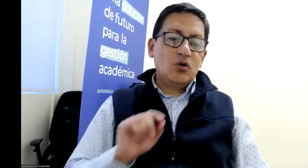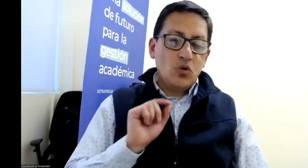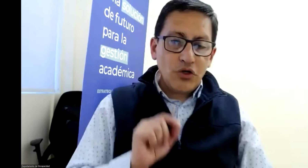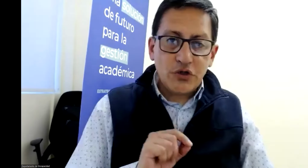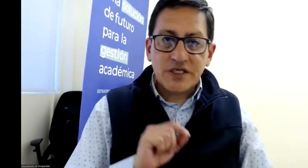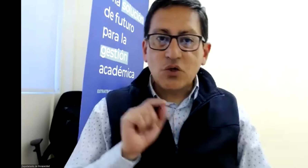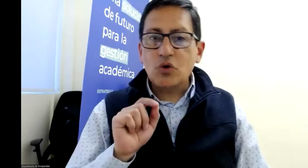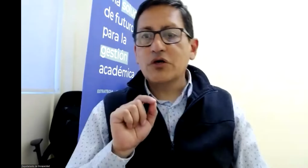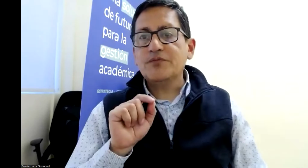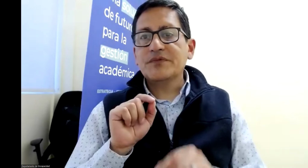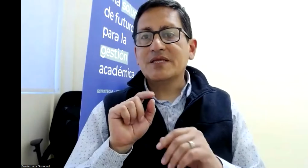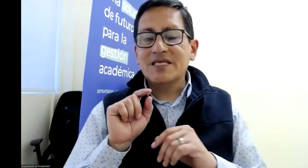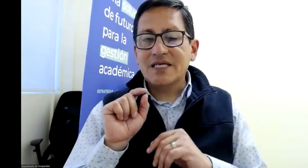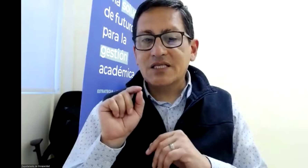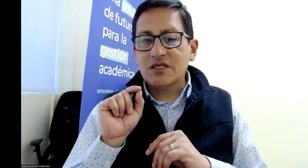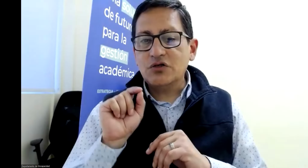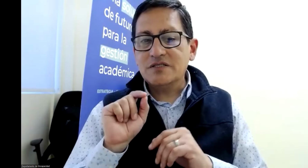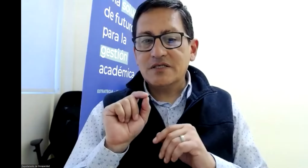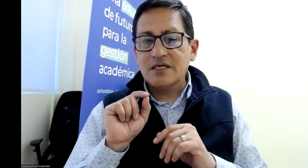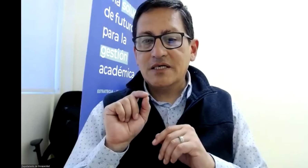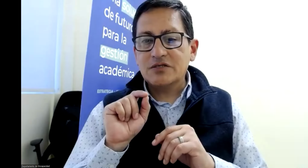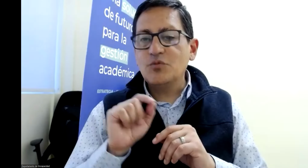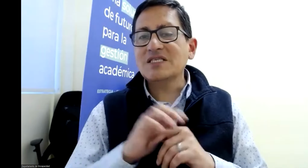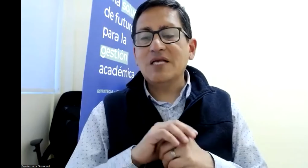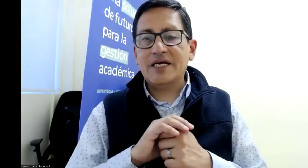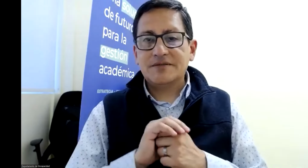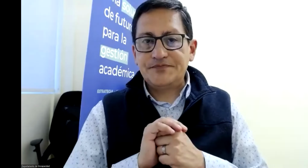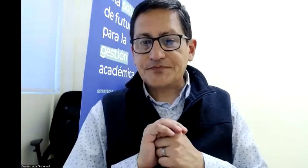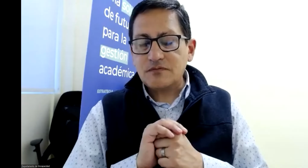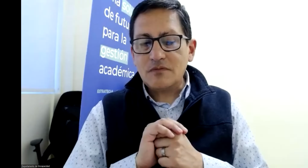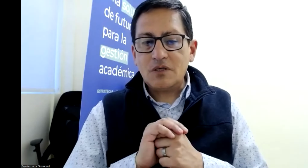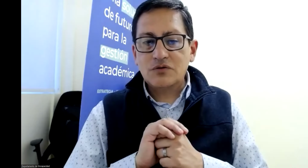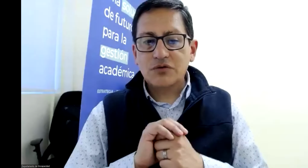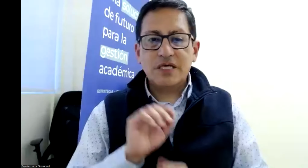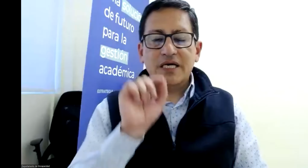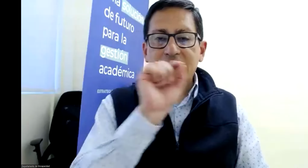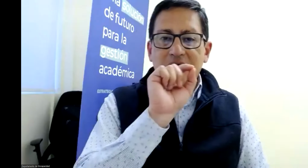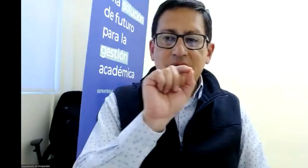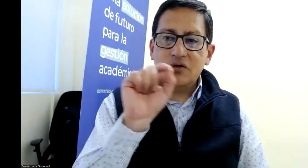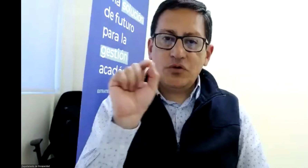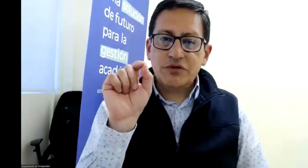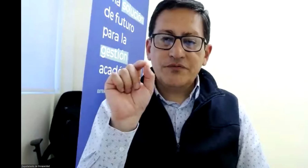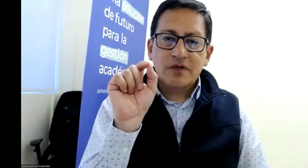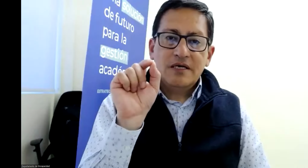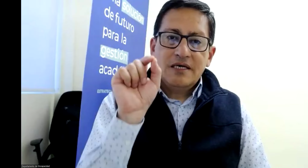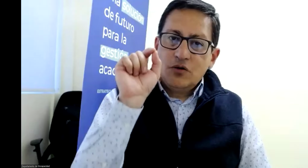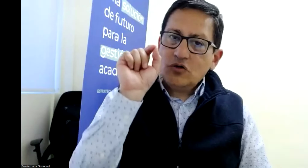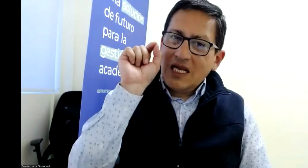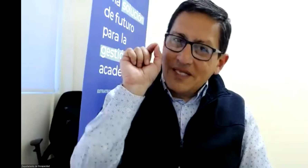junio y julio tiene dos son muy similares si ustedes escriben el mes de junio justo en la